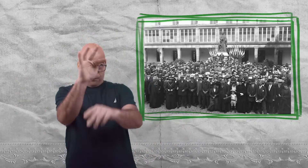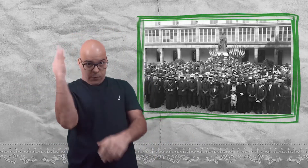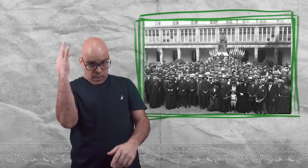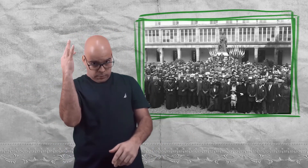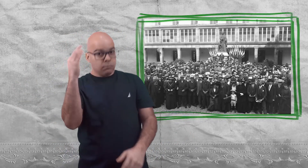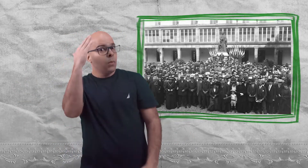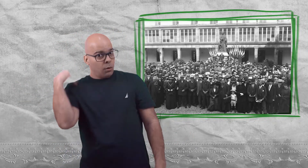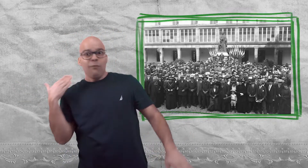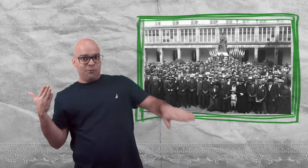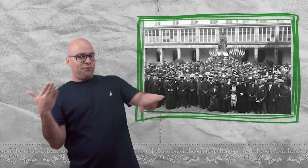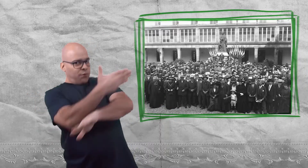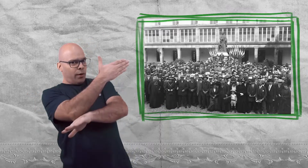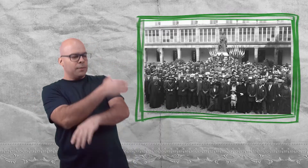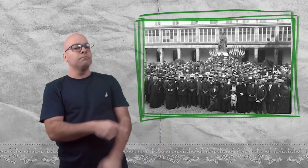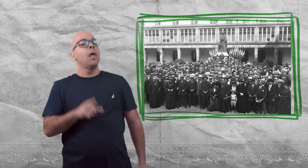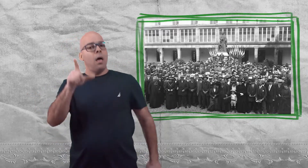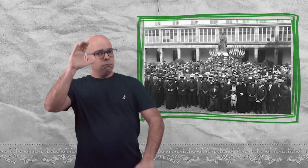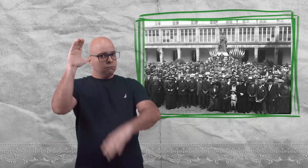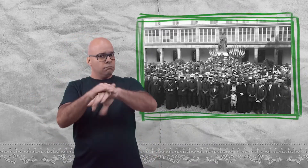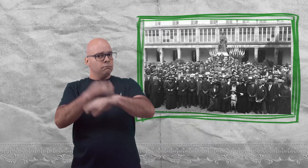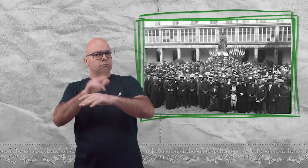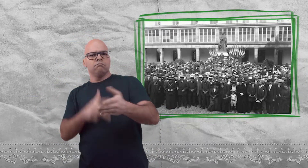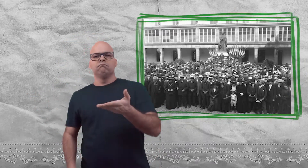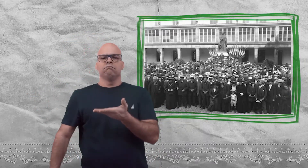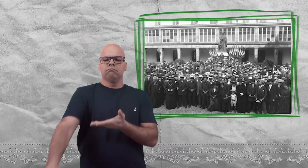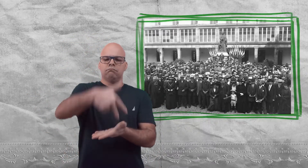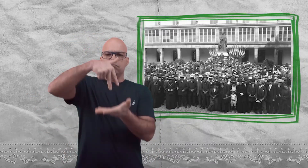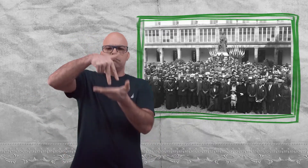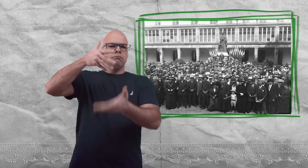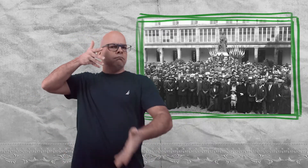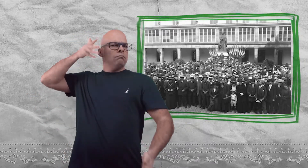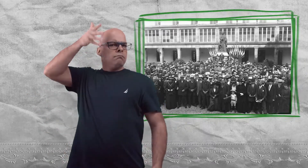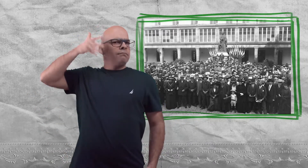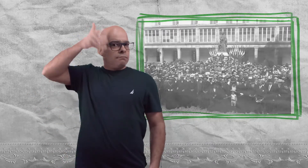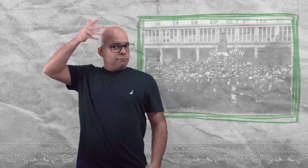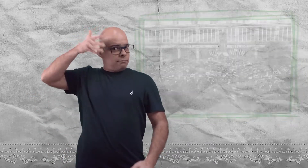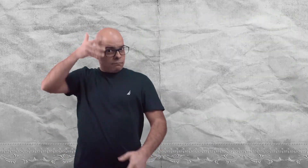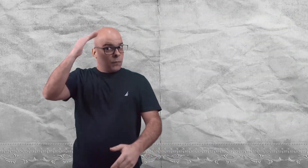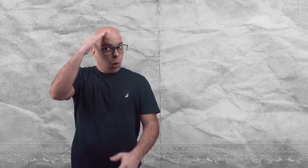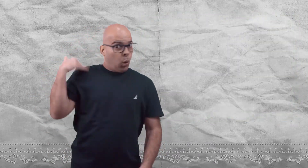Paris, na França. Louise participou desse evento e ela apresentou uma palestra.